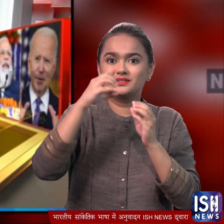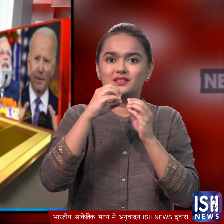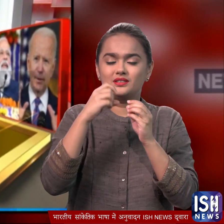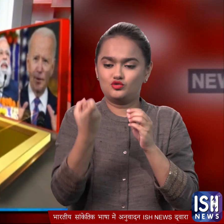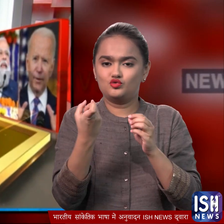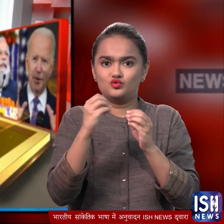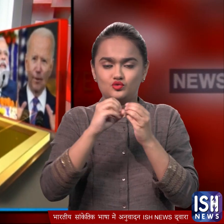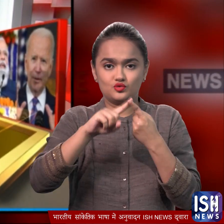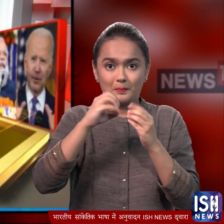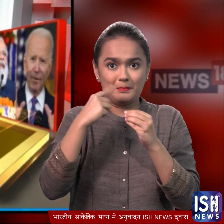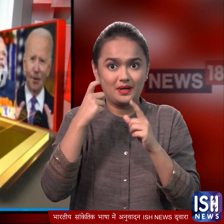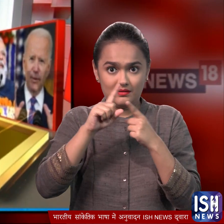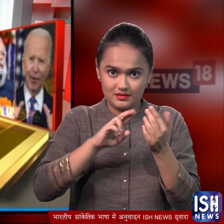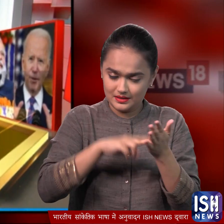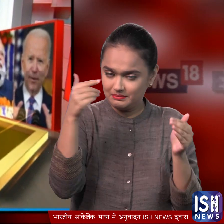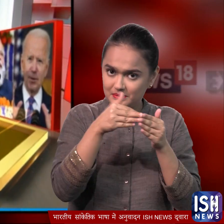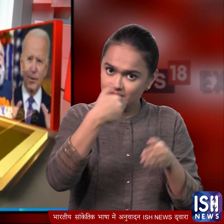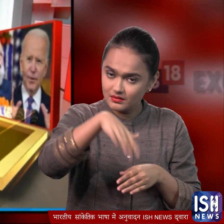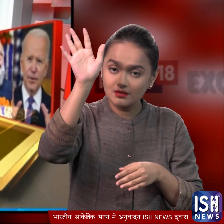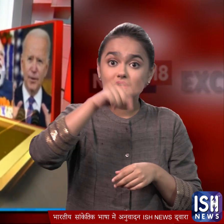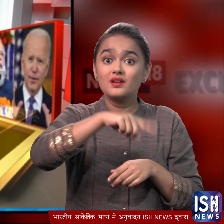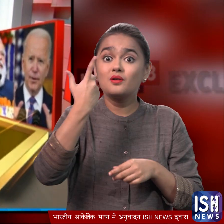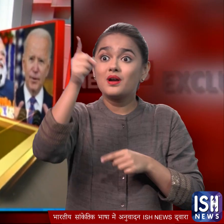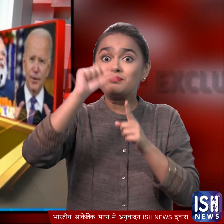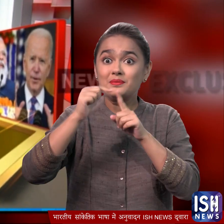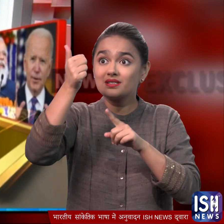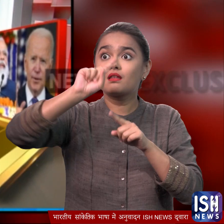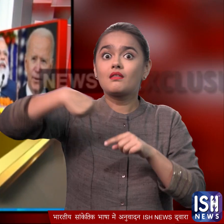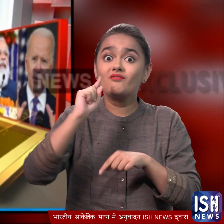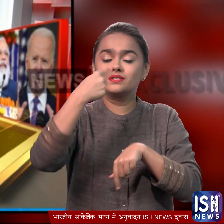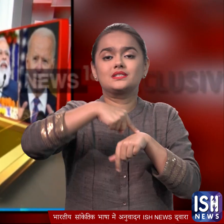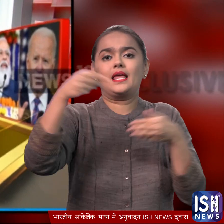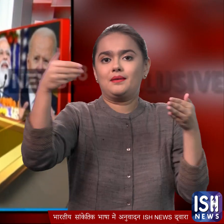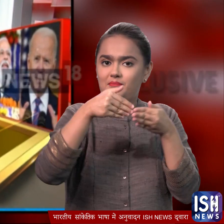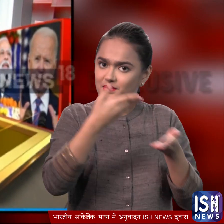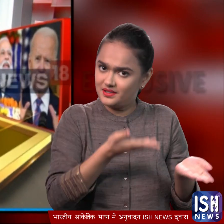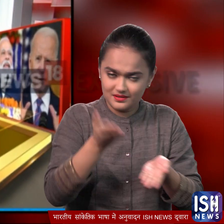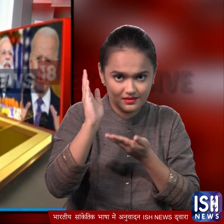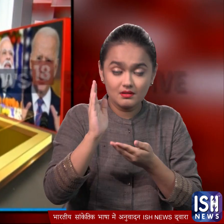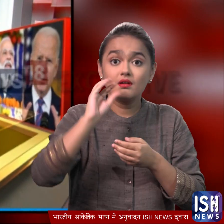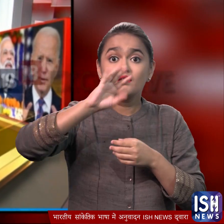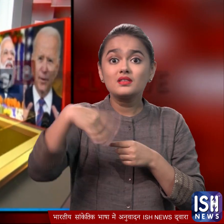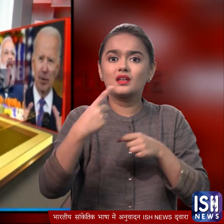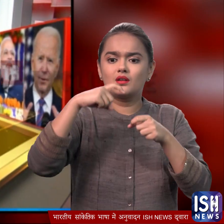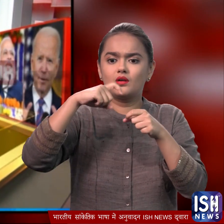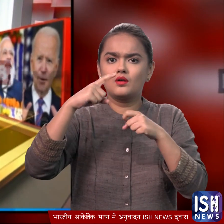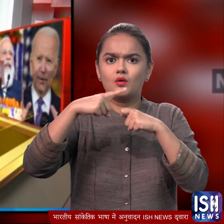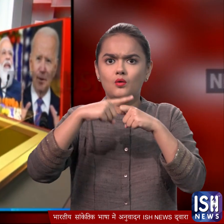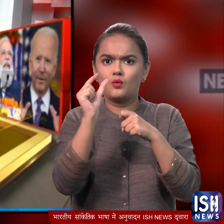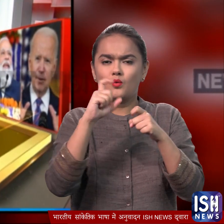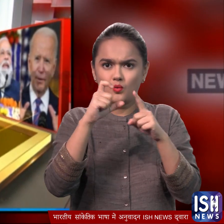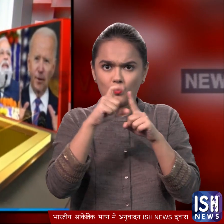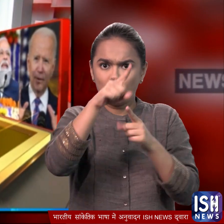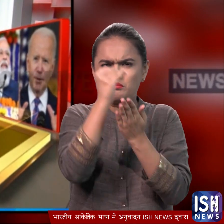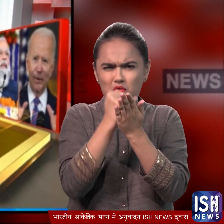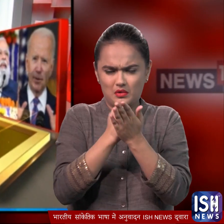के राष्ट्रपति जो बाइडेन से मिलेंगे। राष्ट्रपति बनने के बाद बाइडेन की नरेंद्र मोदी से यह पहली मुलाकात होगी। इसके अलावा वो क्वाड सम्मेलन